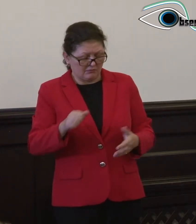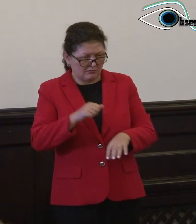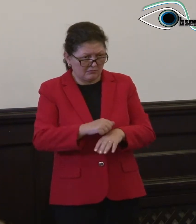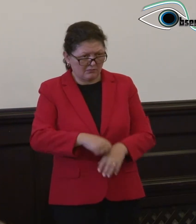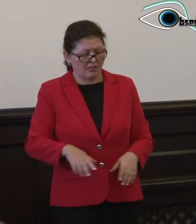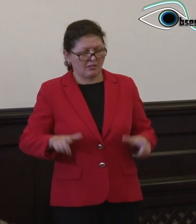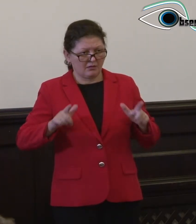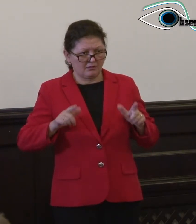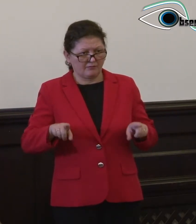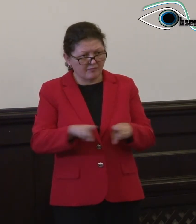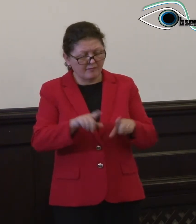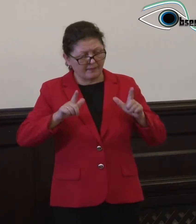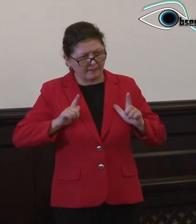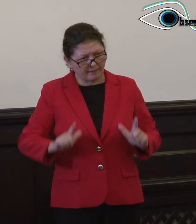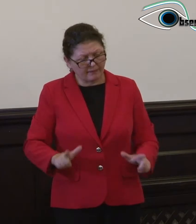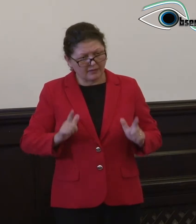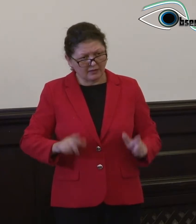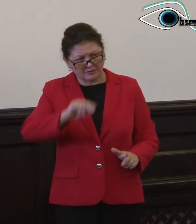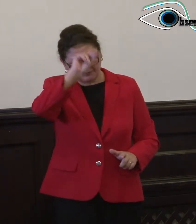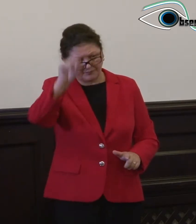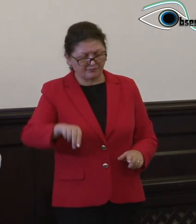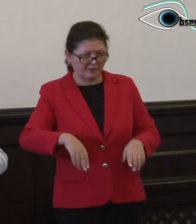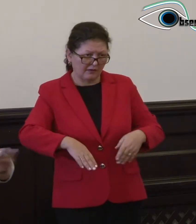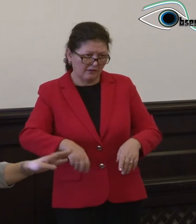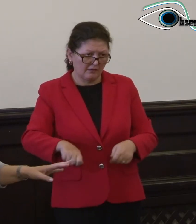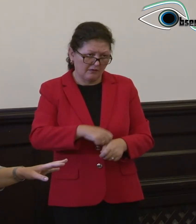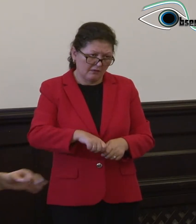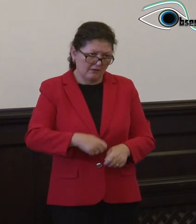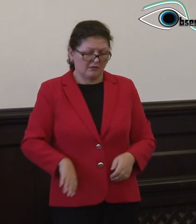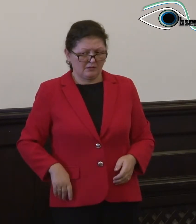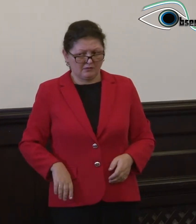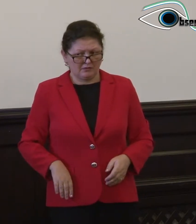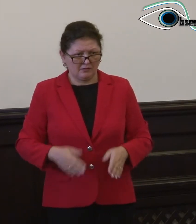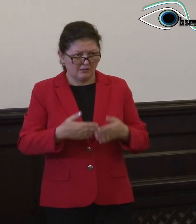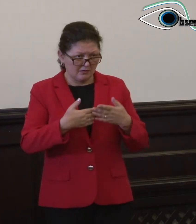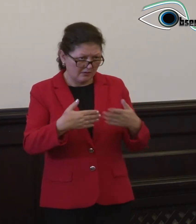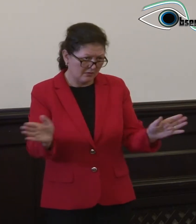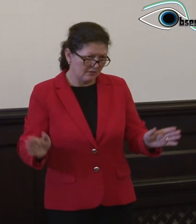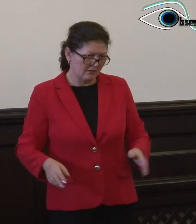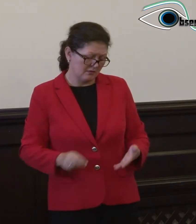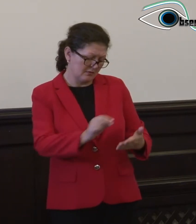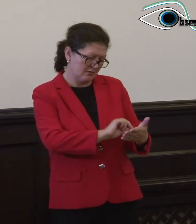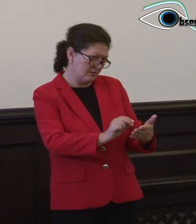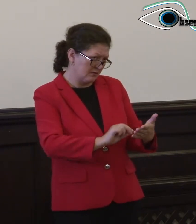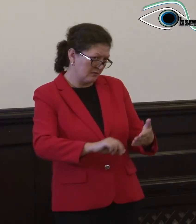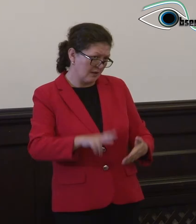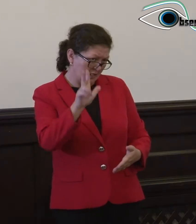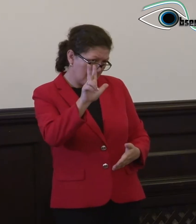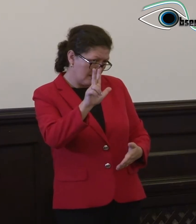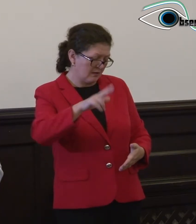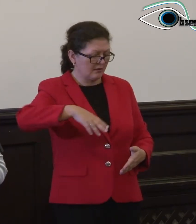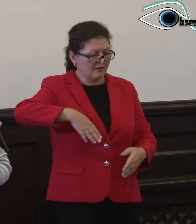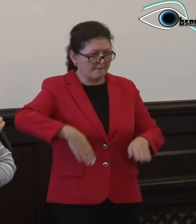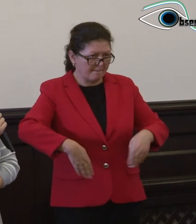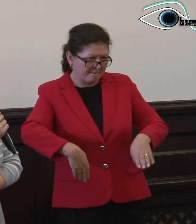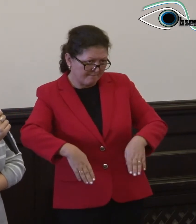așteaptă confirmări din partea Ministerului Sănătății și Ministerului Educației ca să pornească asemnat la cei 3 miniștri.